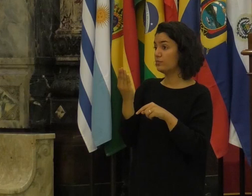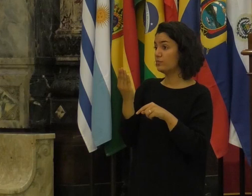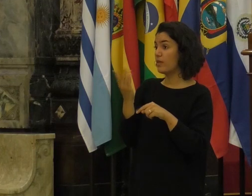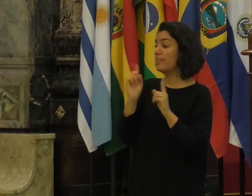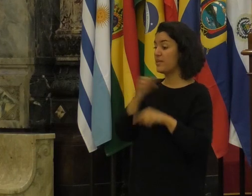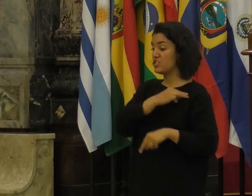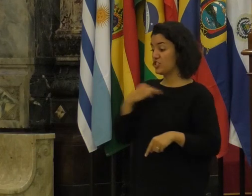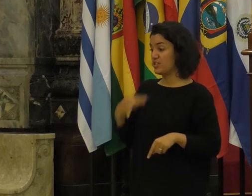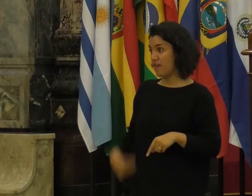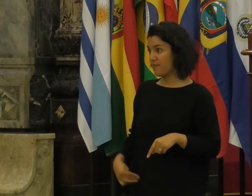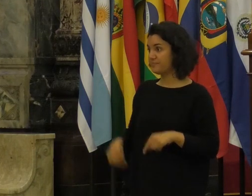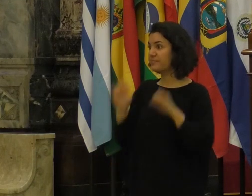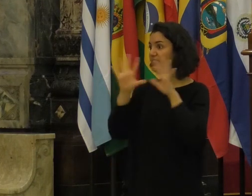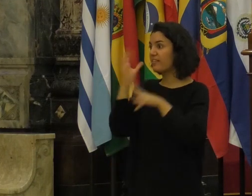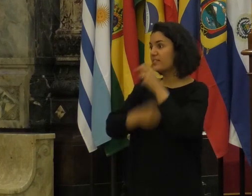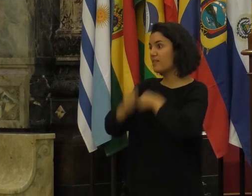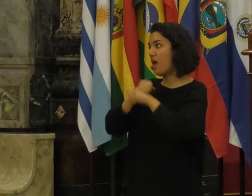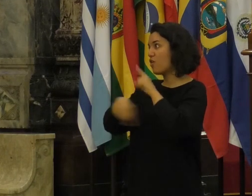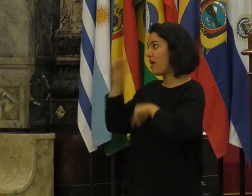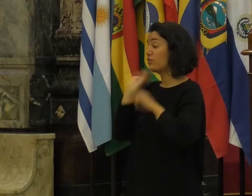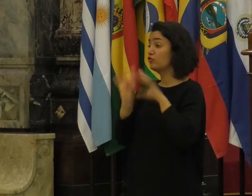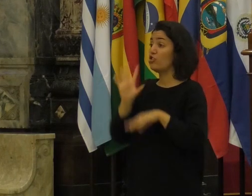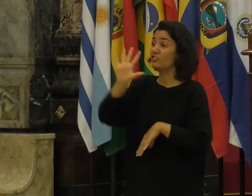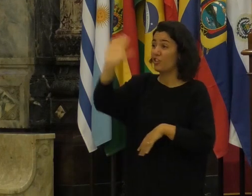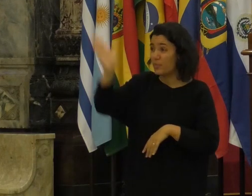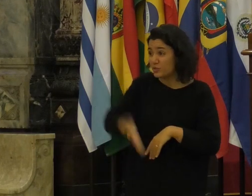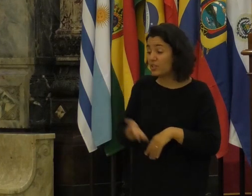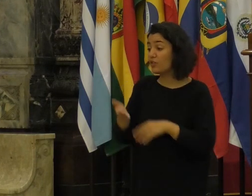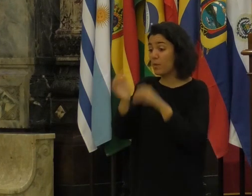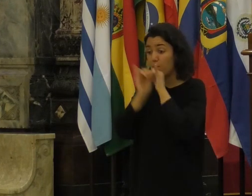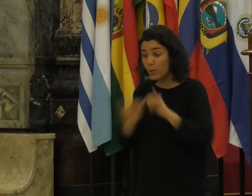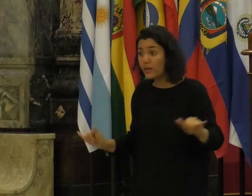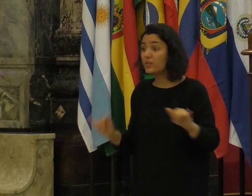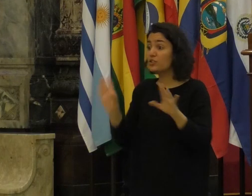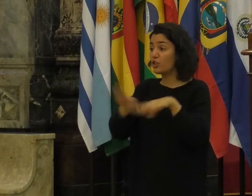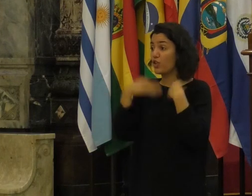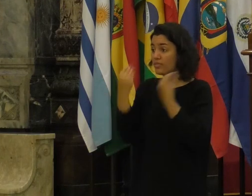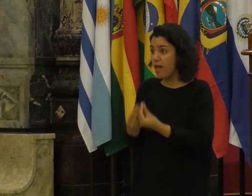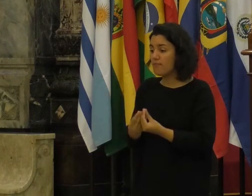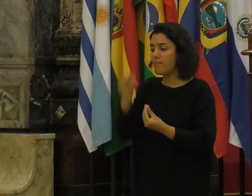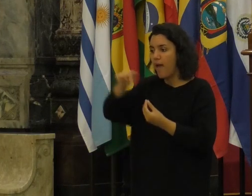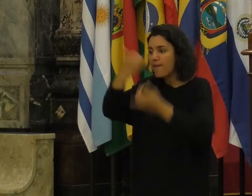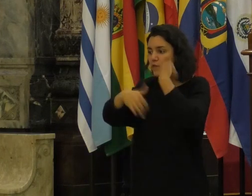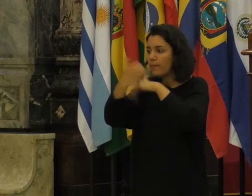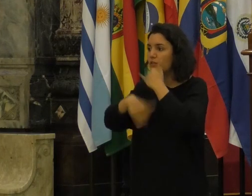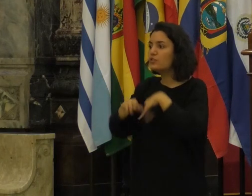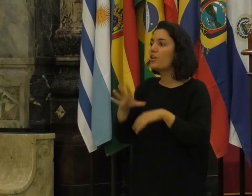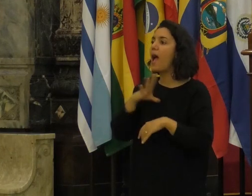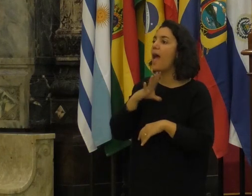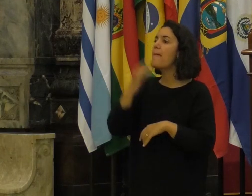China, que 10 años antes aportaba solo el 5% del total de las publicaciones, en este informe aparece con